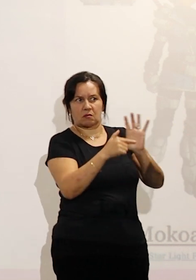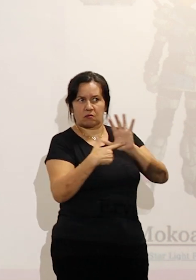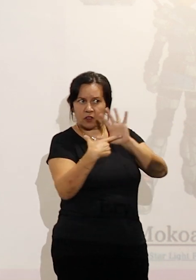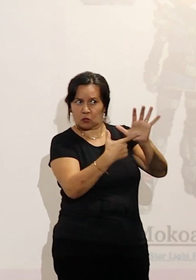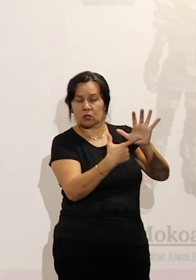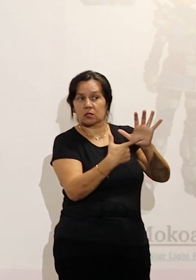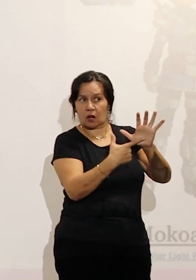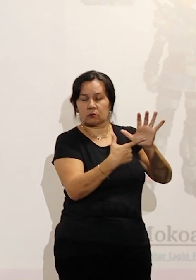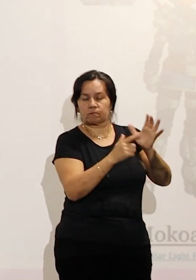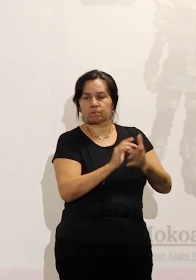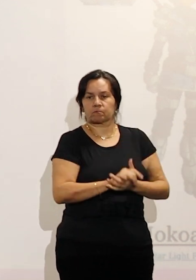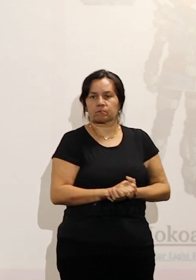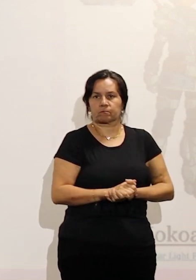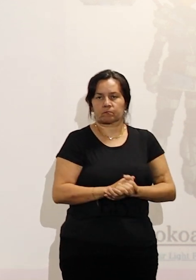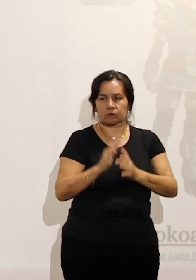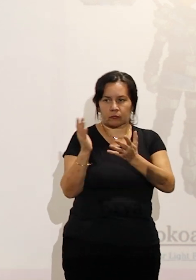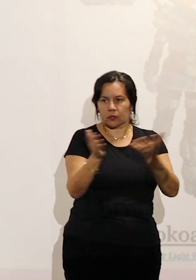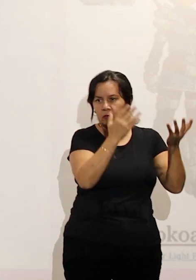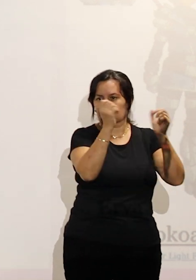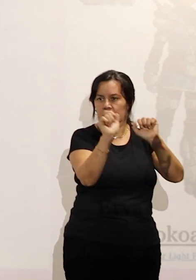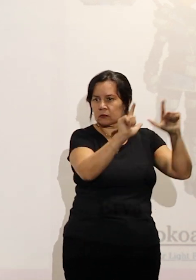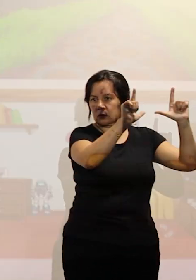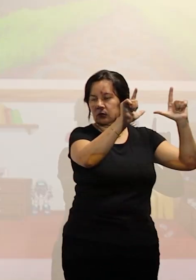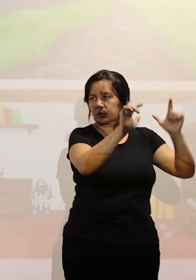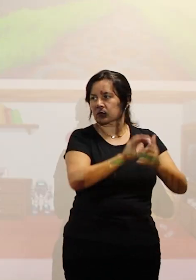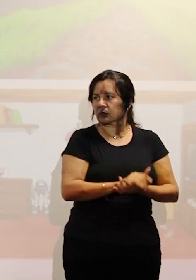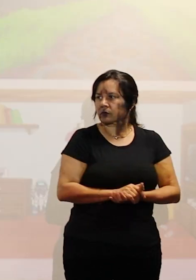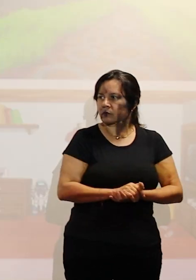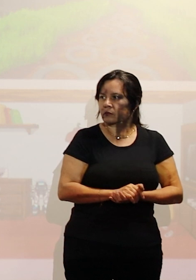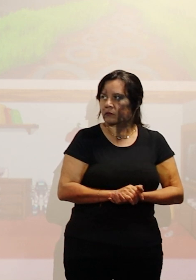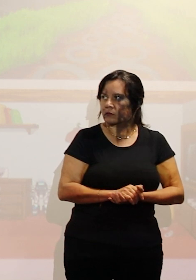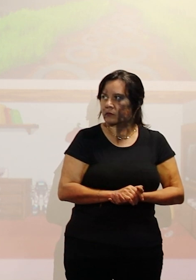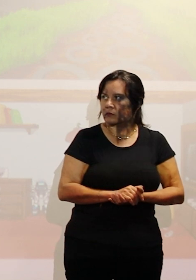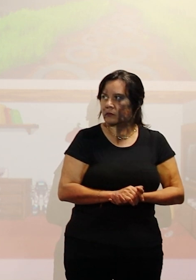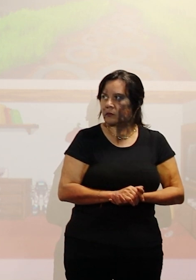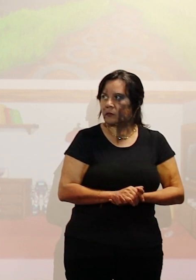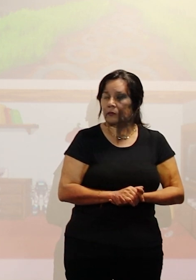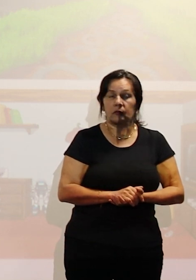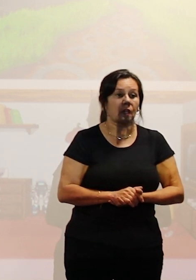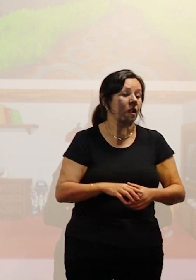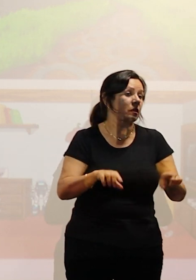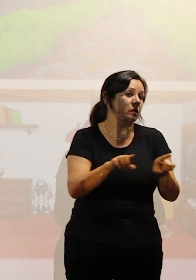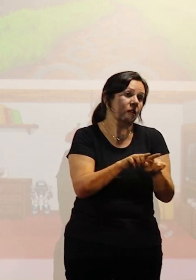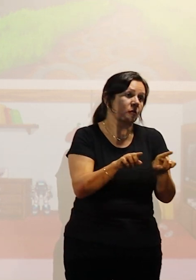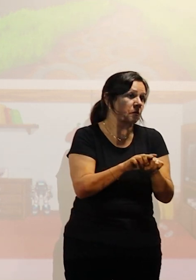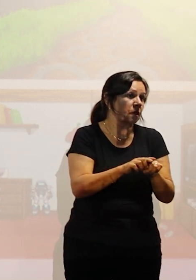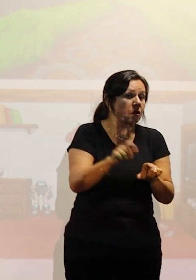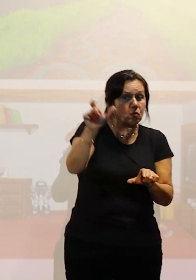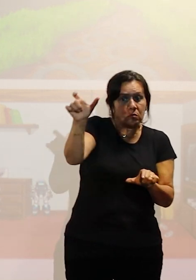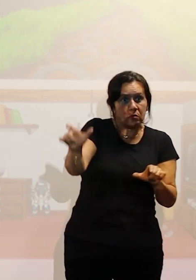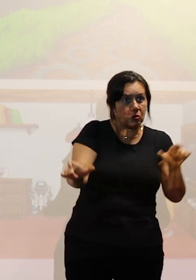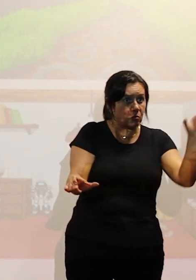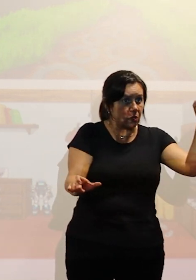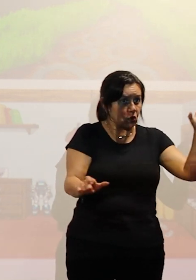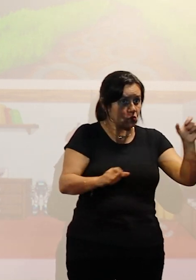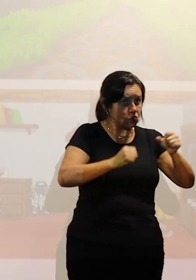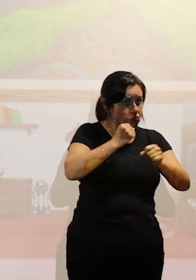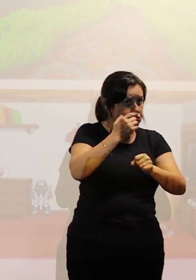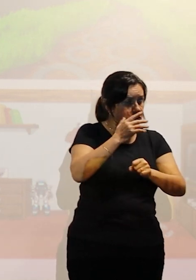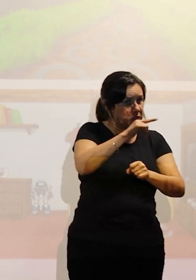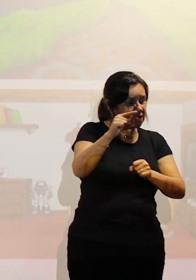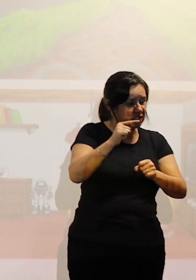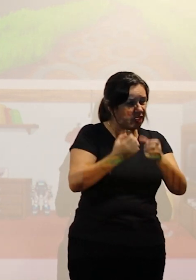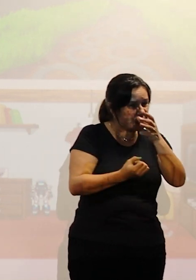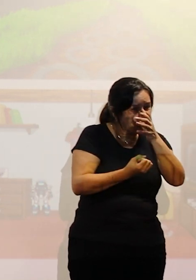Né? Pode passar próximo, por favor. Então, assim como os personagens, eles têm toda uma construção que